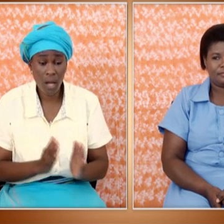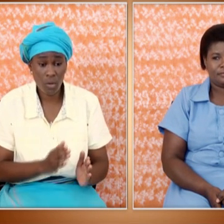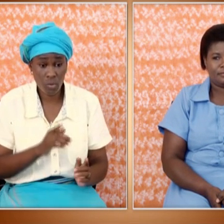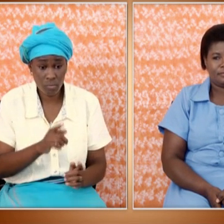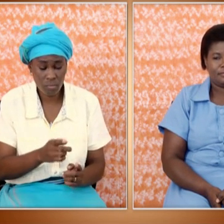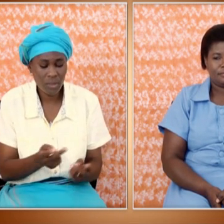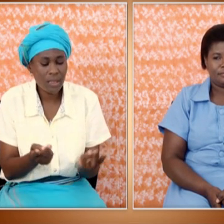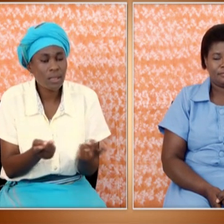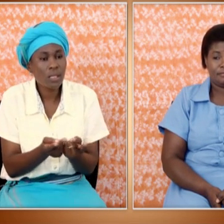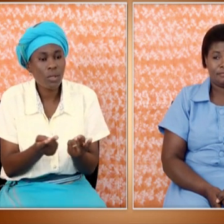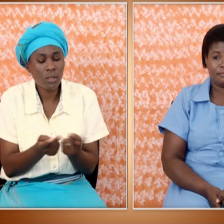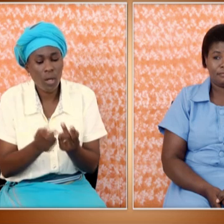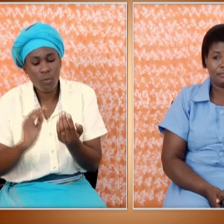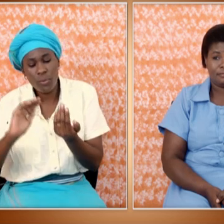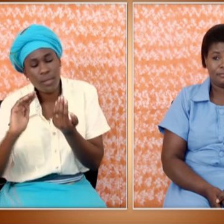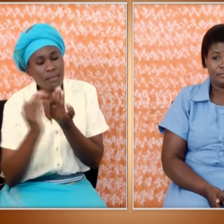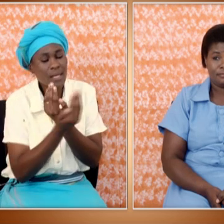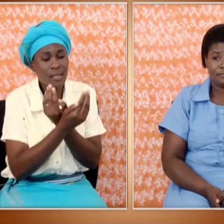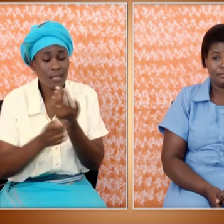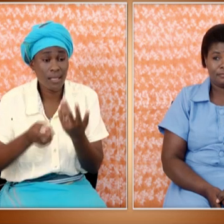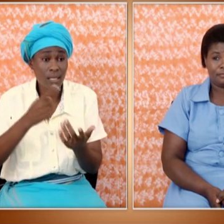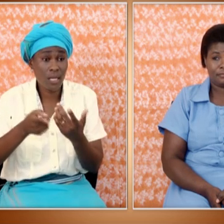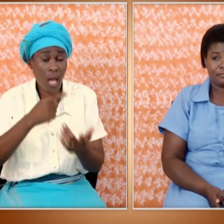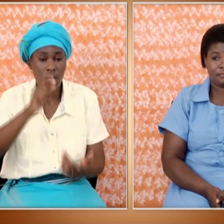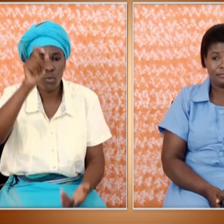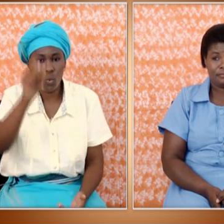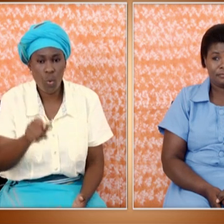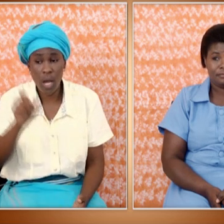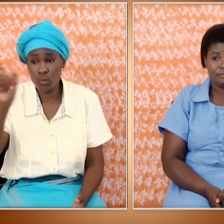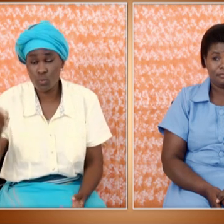Je, ni kweli uzazi wa mpango ni sana kudhibiti idadi ya watu kwa kupangia uzazi watoto wangapi?